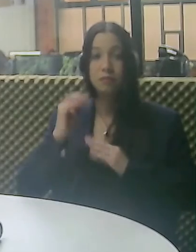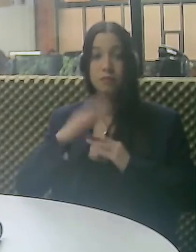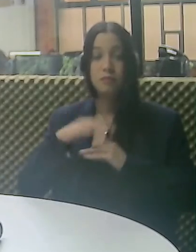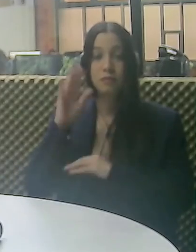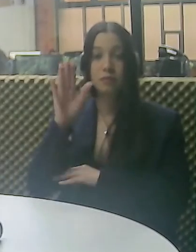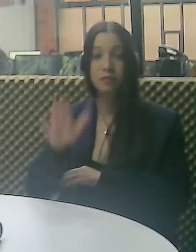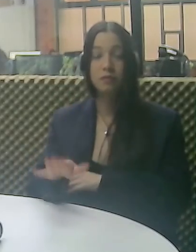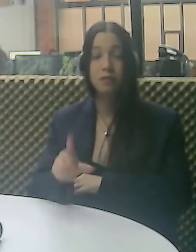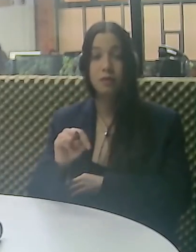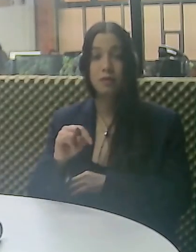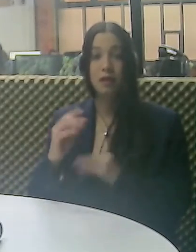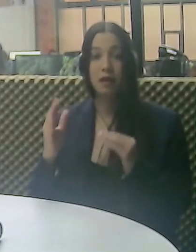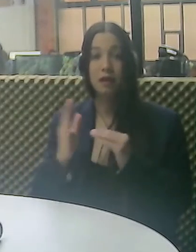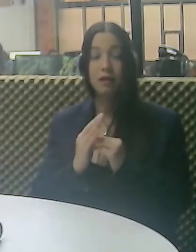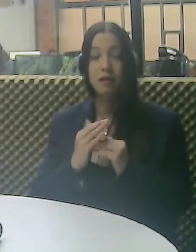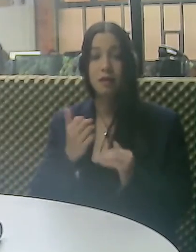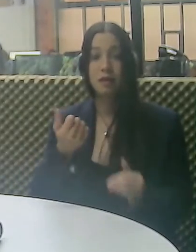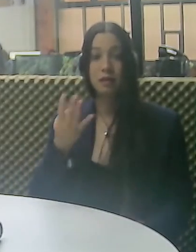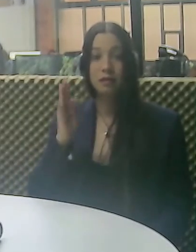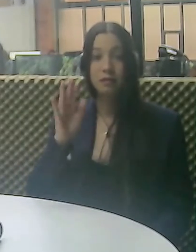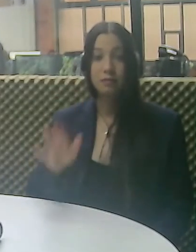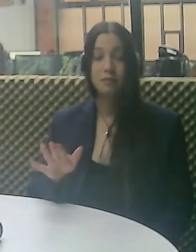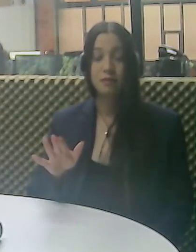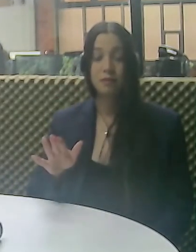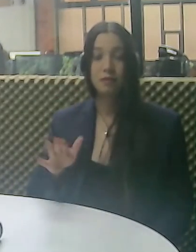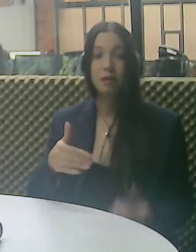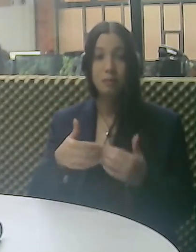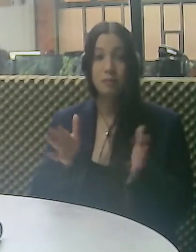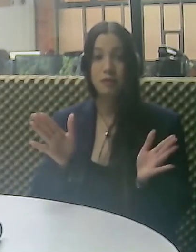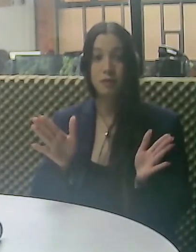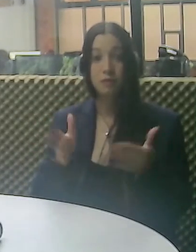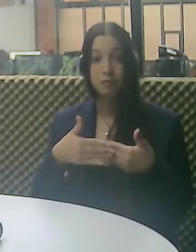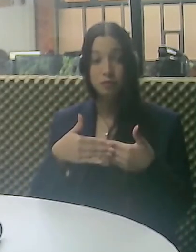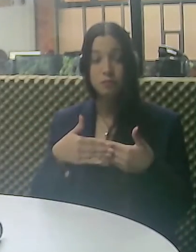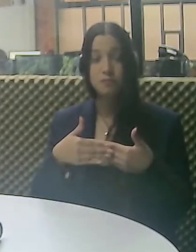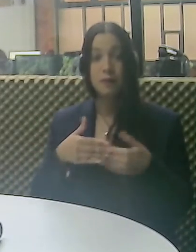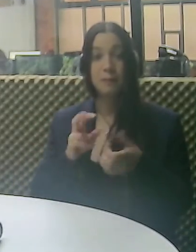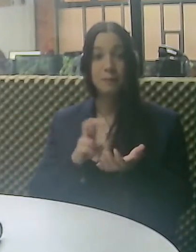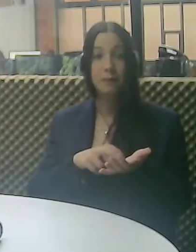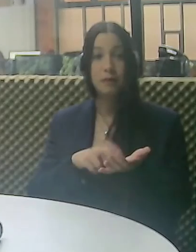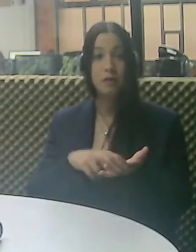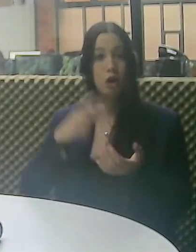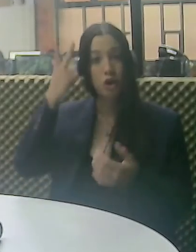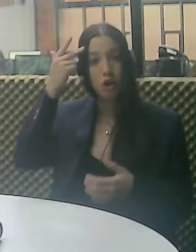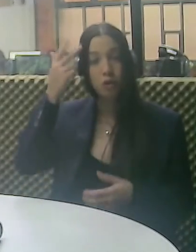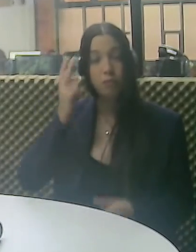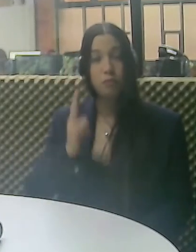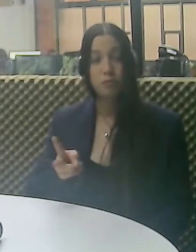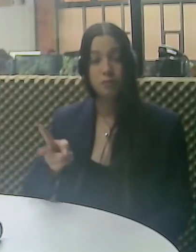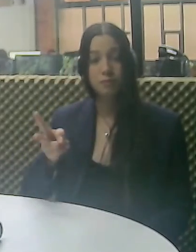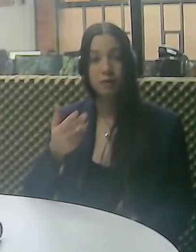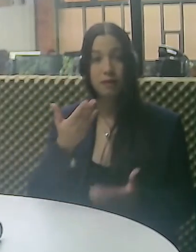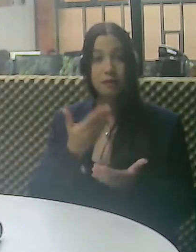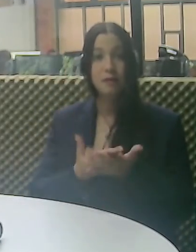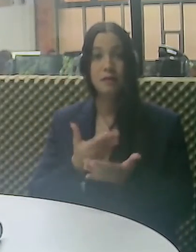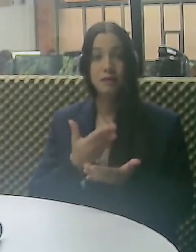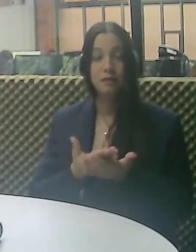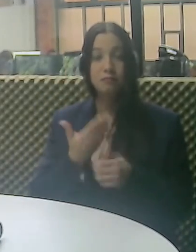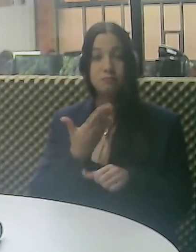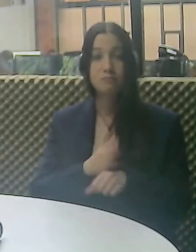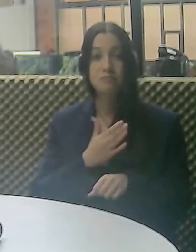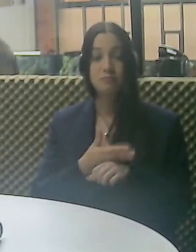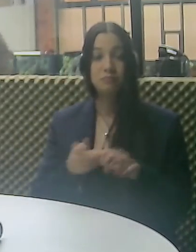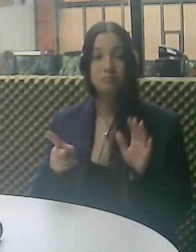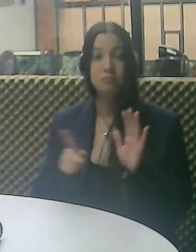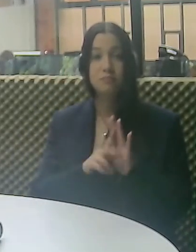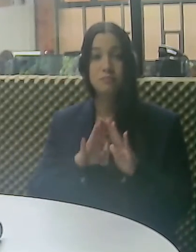tarde, ocorrerão até às 14h o serviço. As atividades do turno da manhã serão mantidas. As aulas e demais atividades da